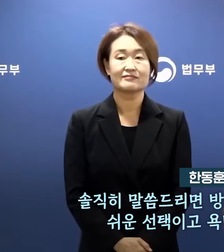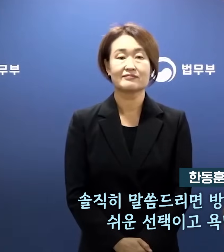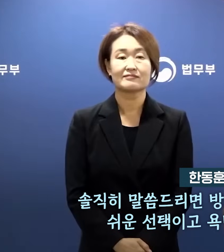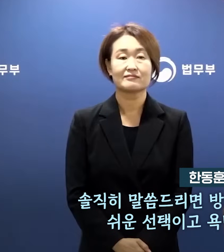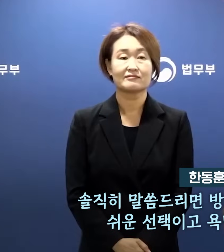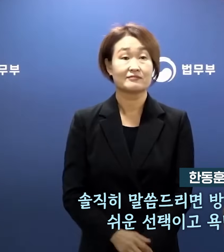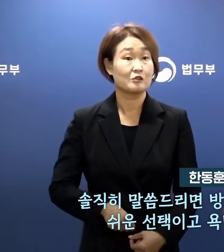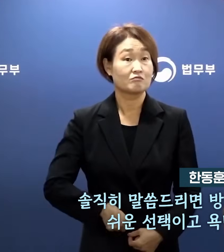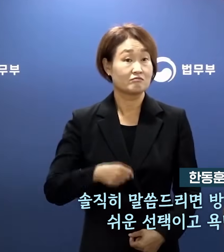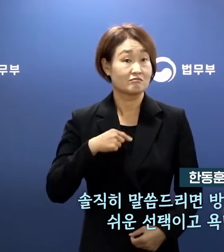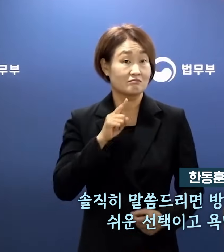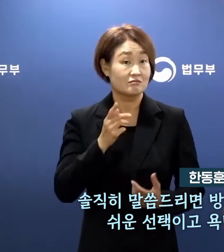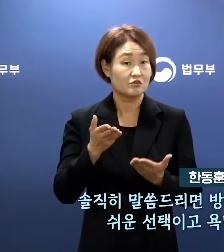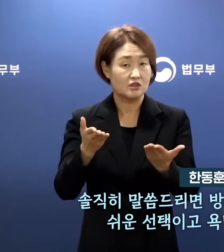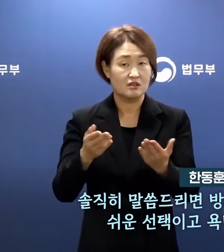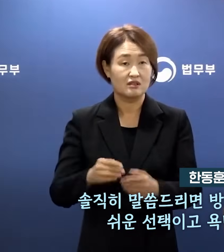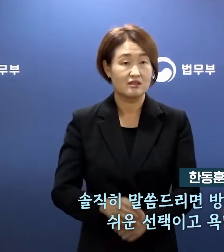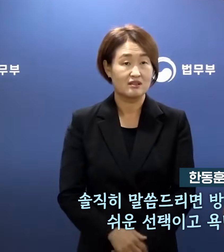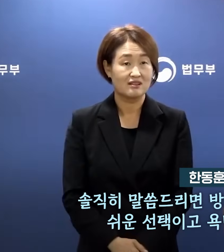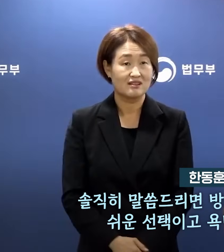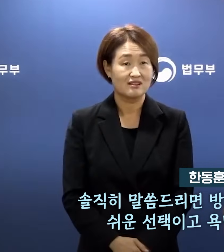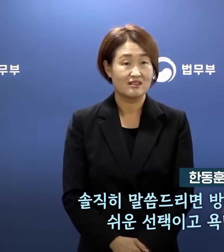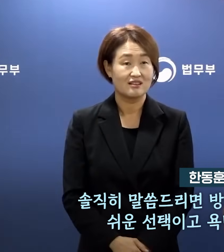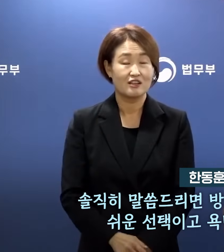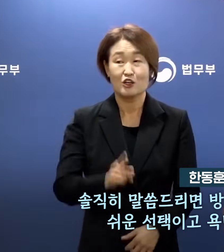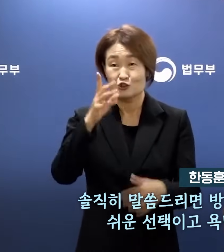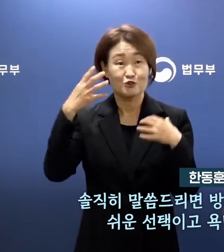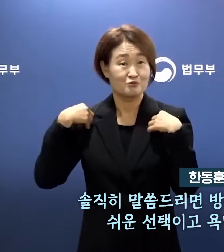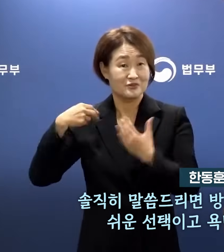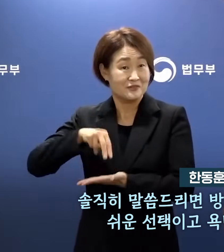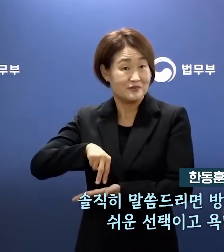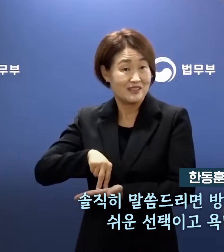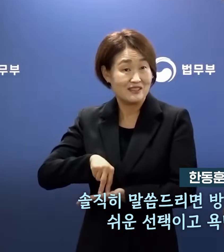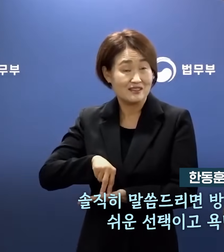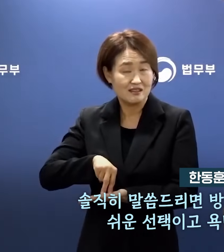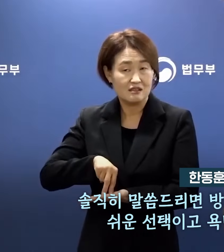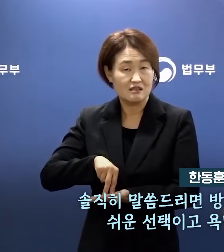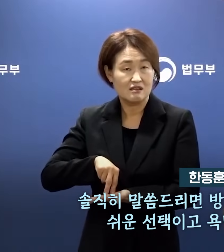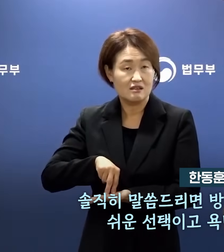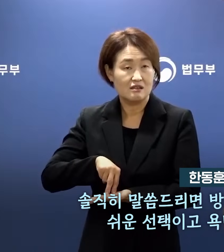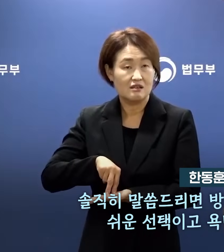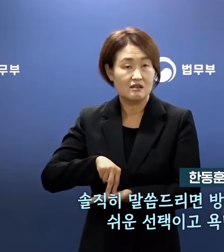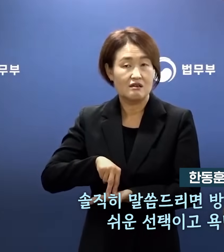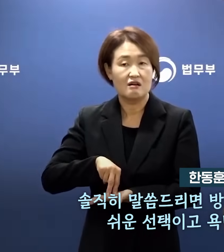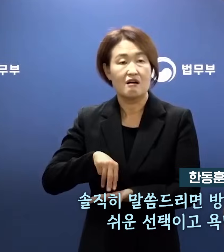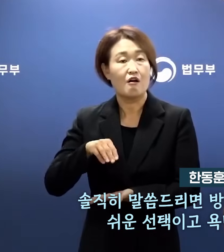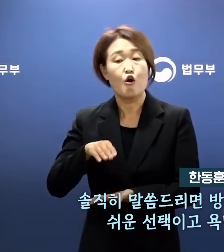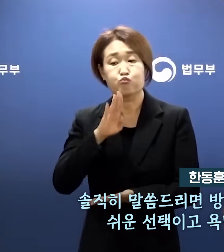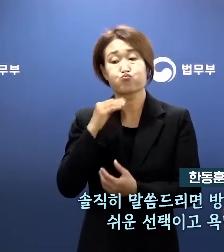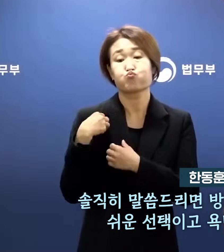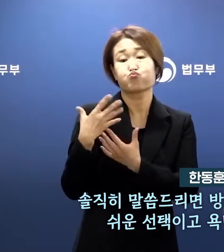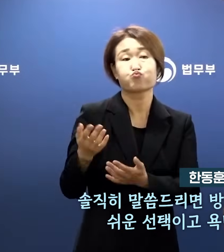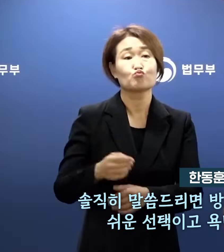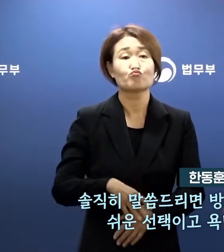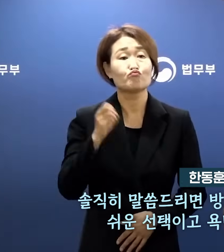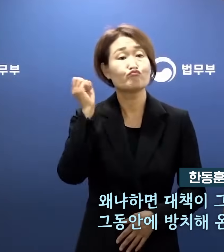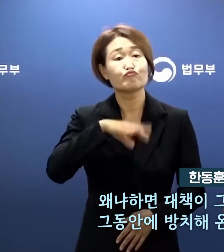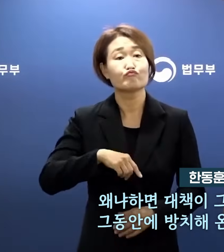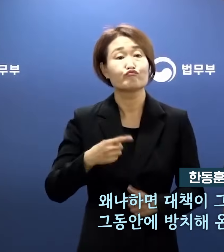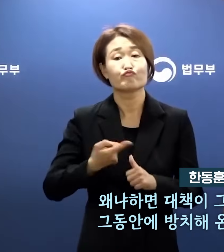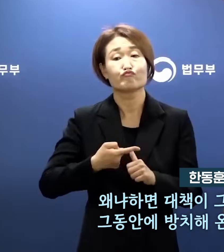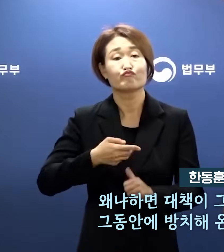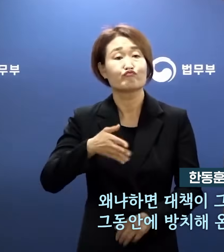솔직히 말씀드리면 방치가 정부 당국 입장에서는 쉬운 선택이고 욕먹지 않을